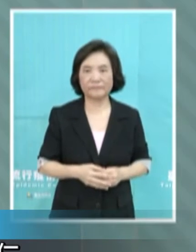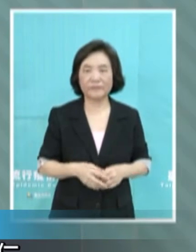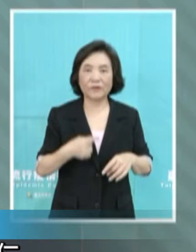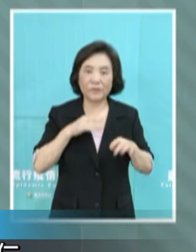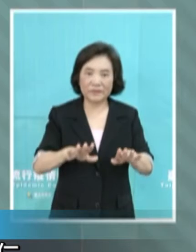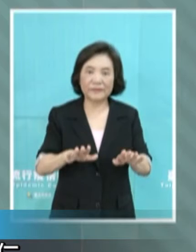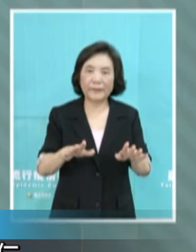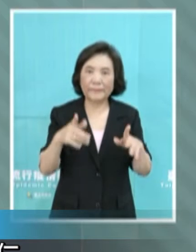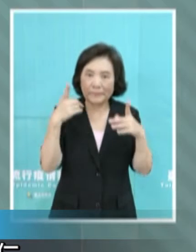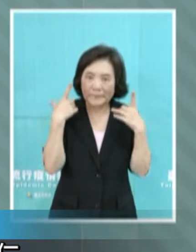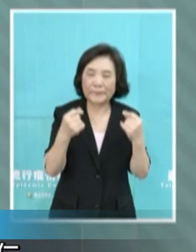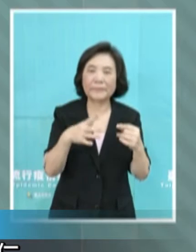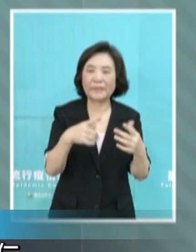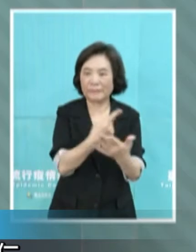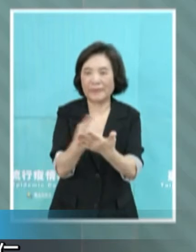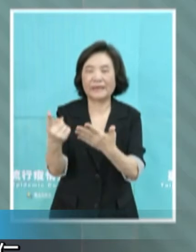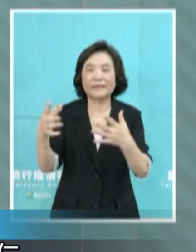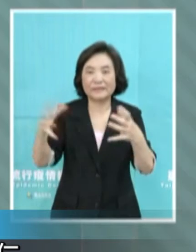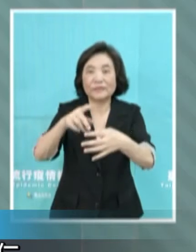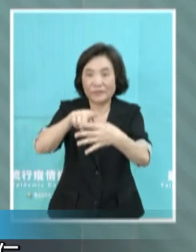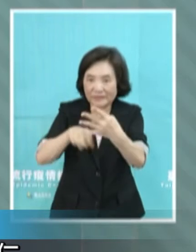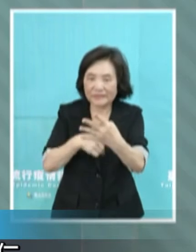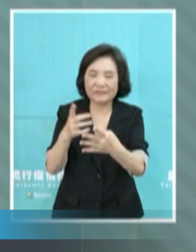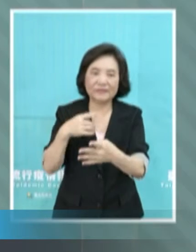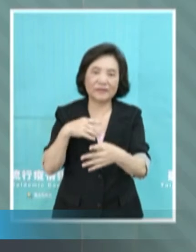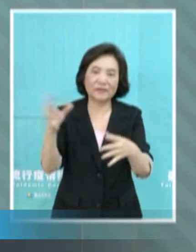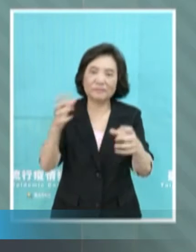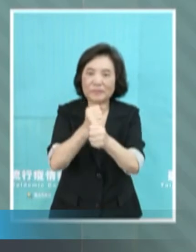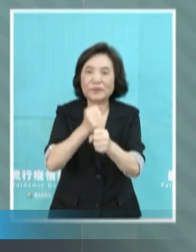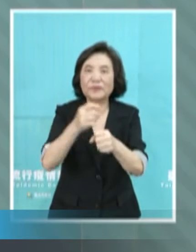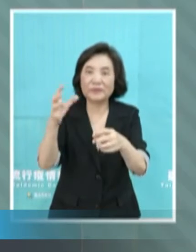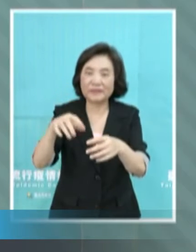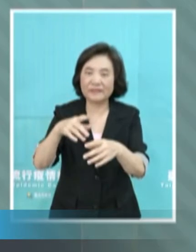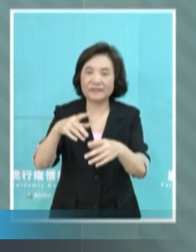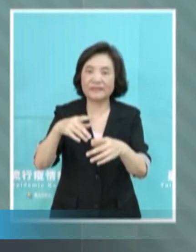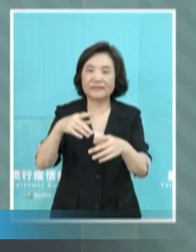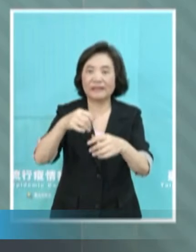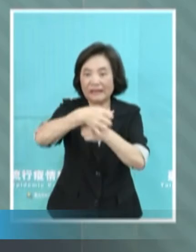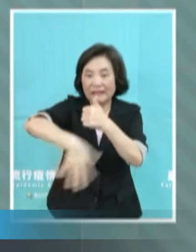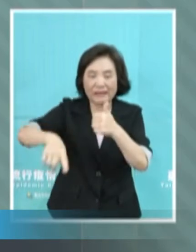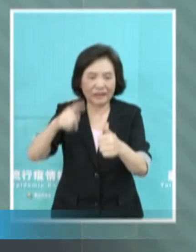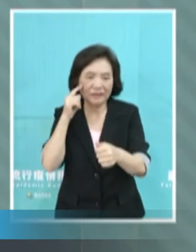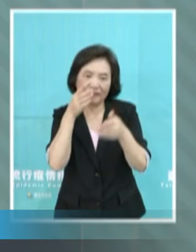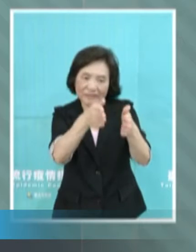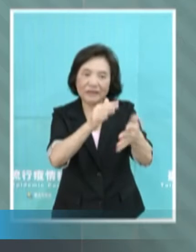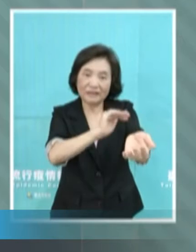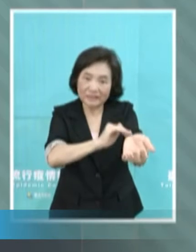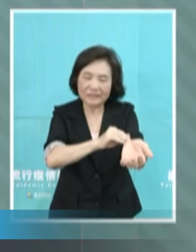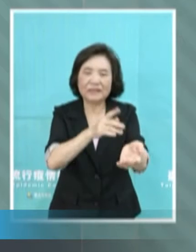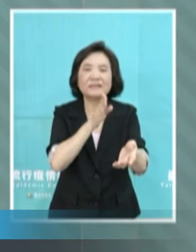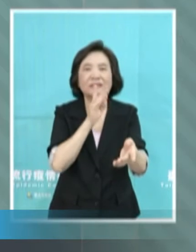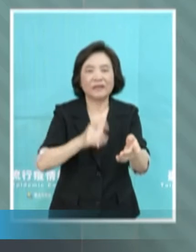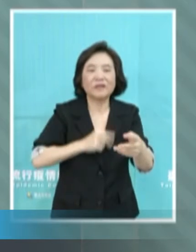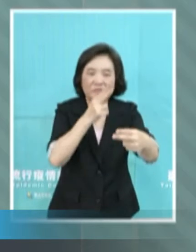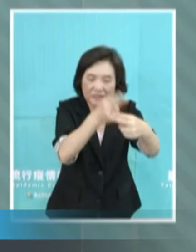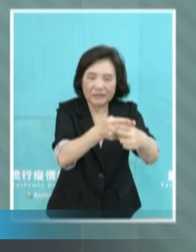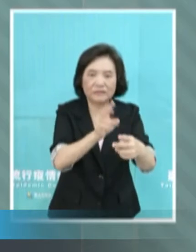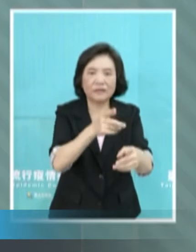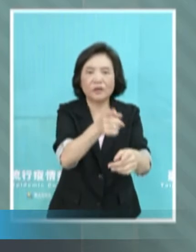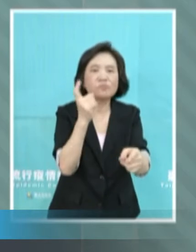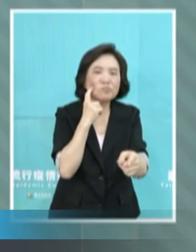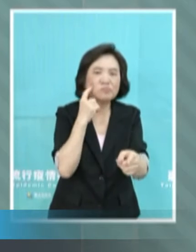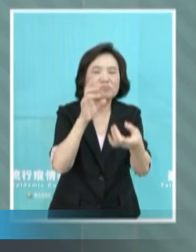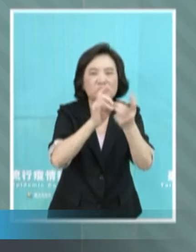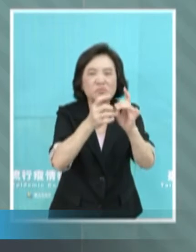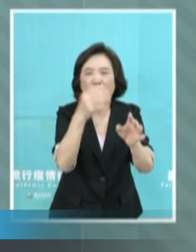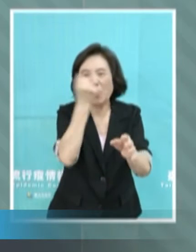我相信所有的同仁都是相信医疗院所，也不相信医疗院所会来做这些故意造假的事情，但是的